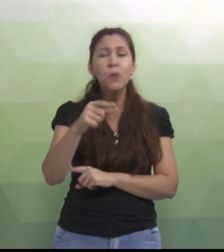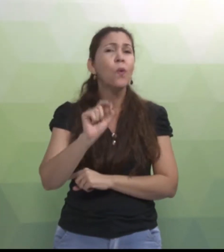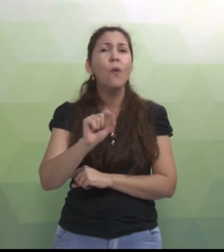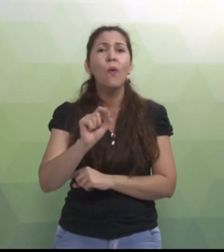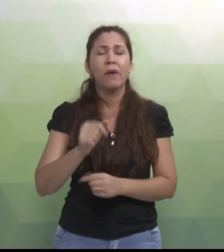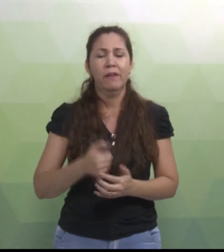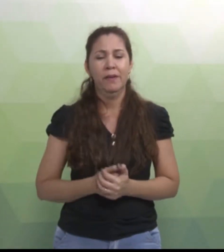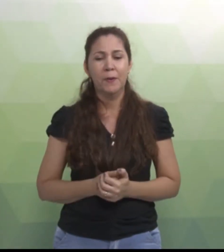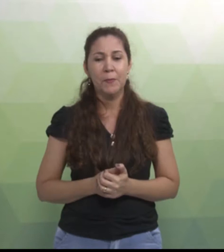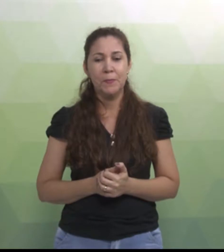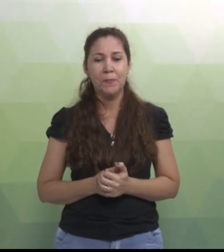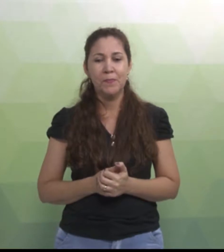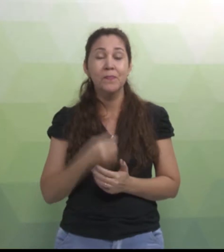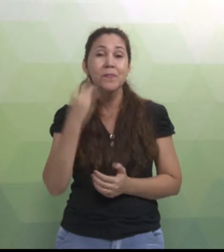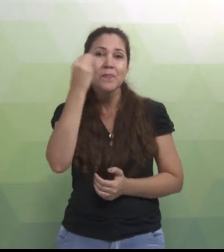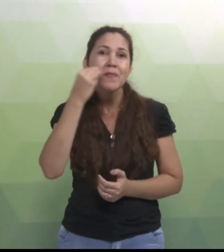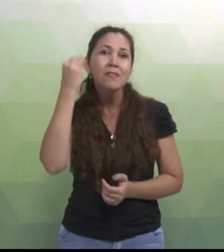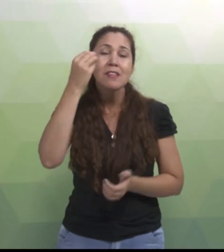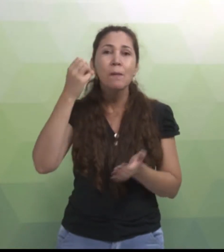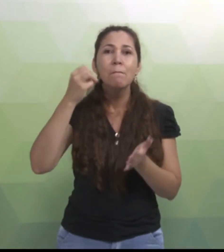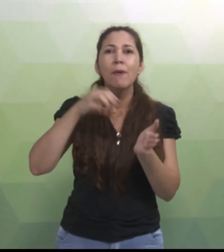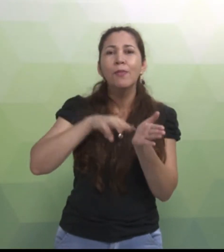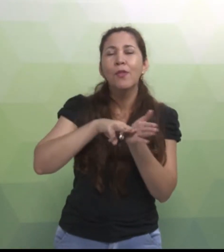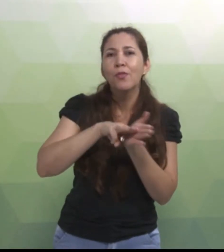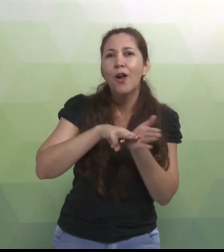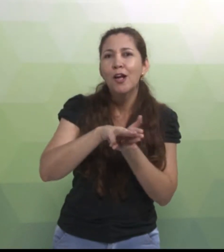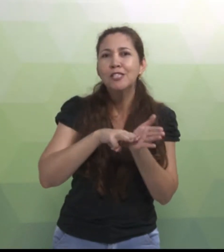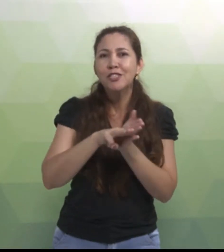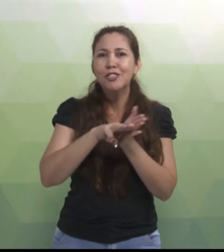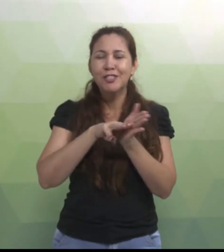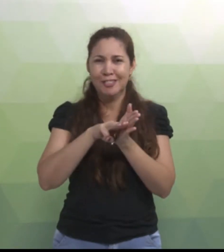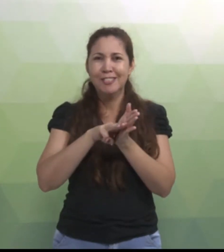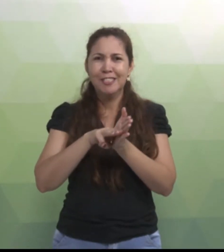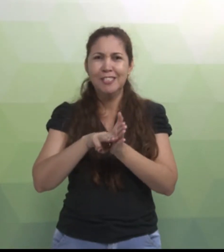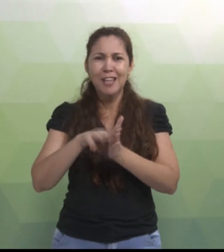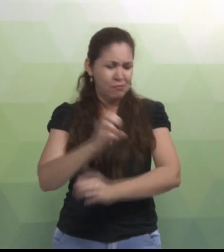experiências metodológicas. O nível de ensino,